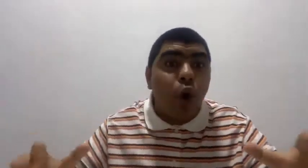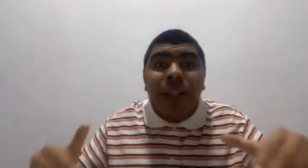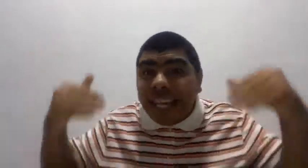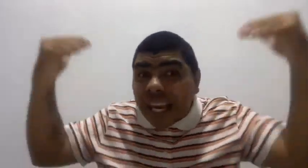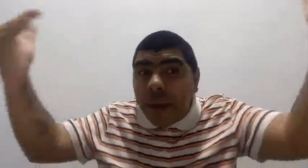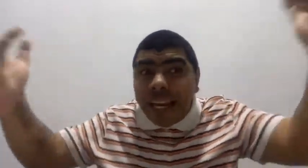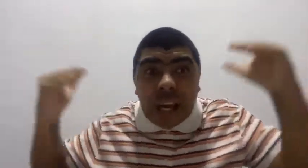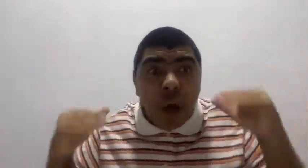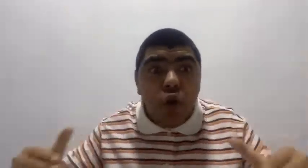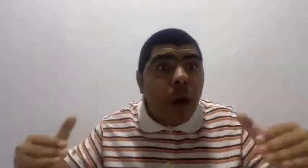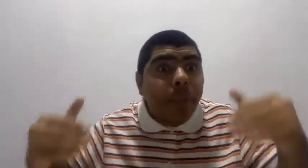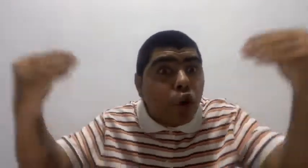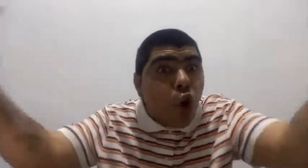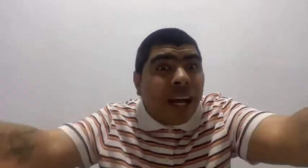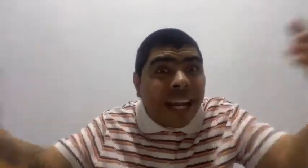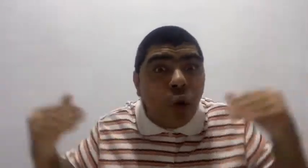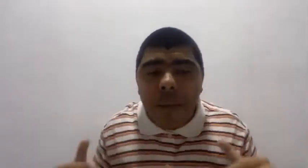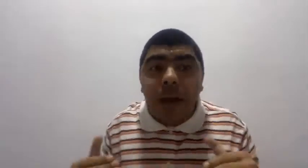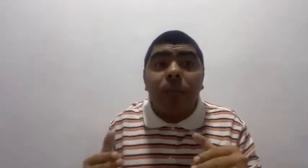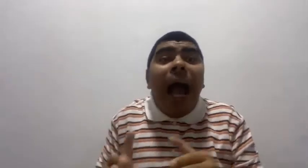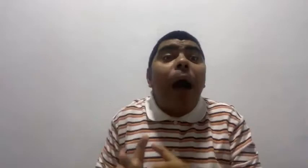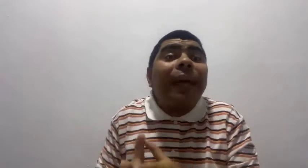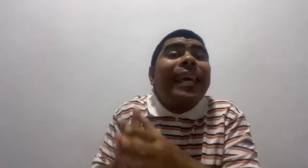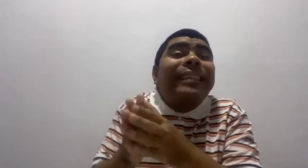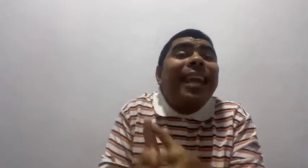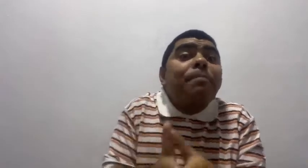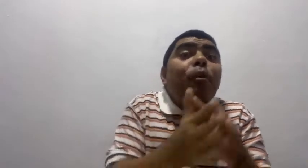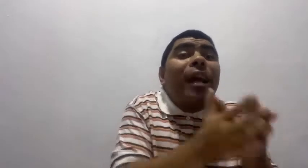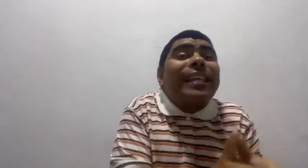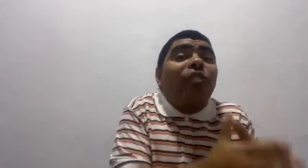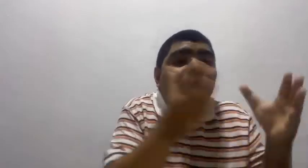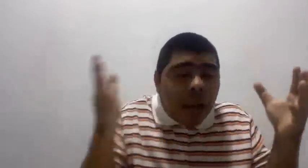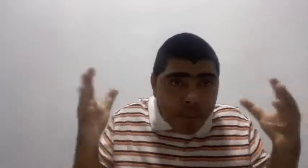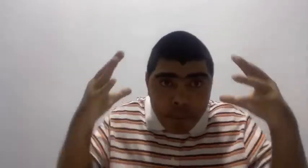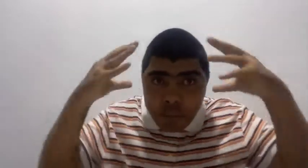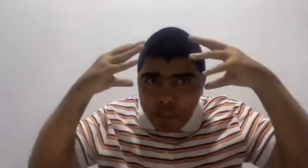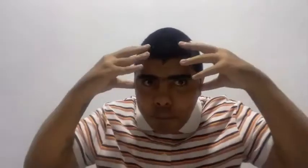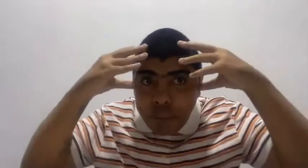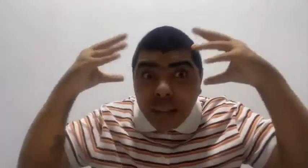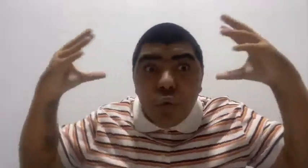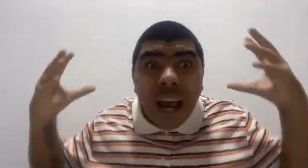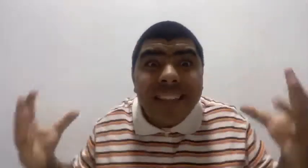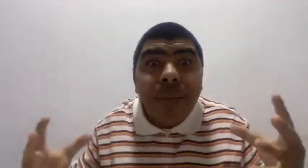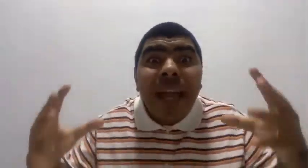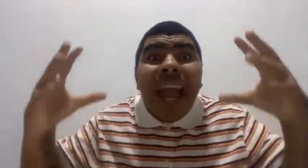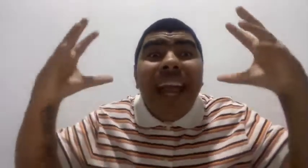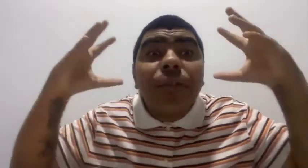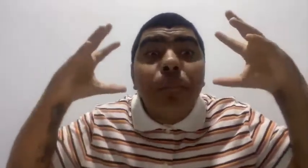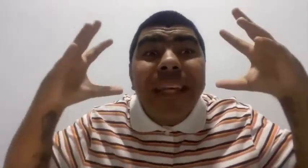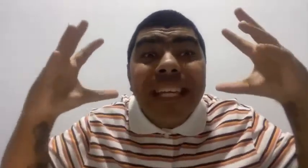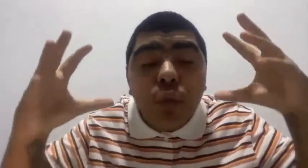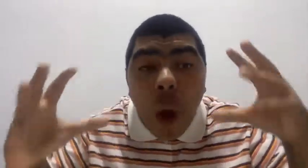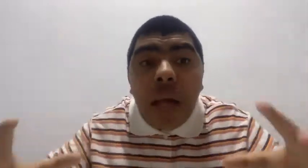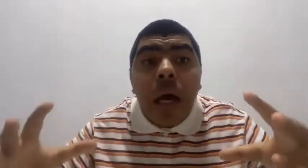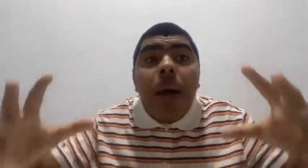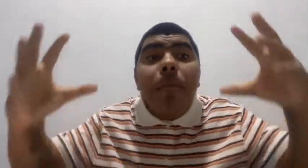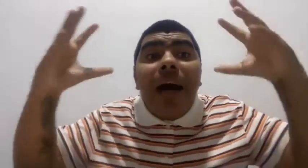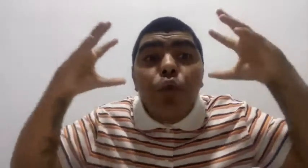¿De qué vale que yo ayune pero no crezco, hermano? Amén. Y es tiempo de alcanzar madurez espiritual,